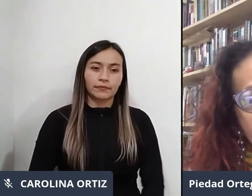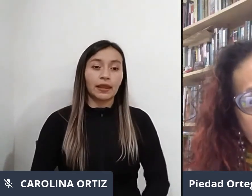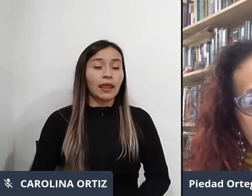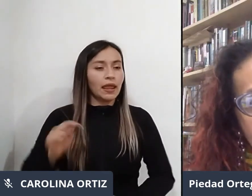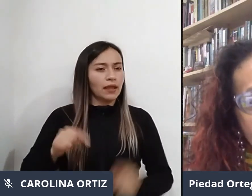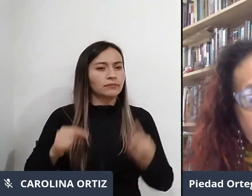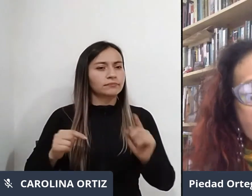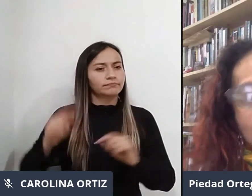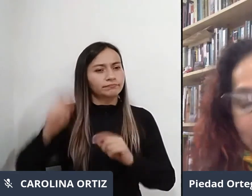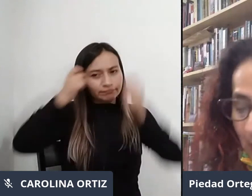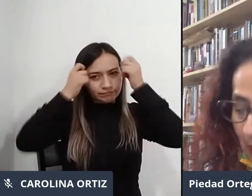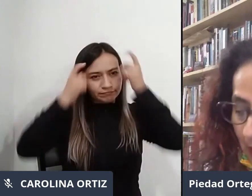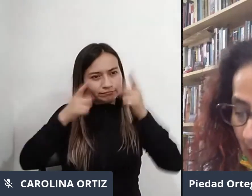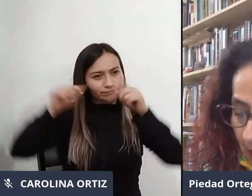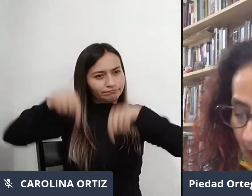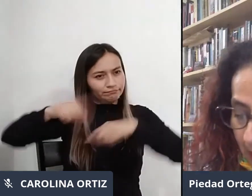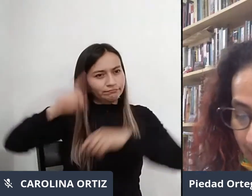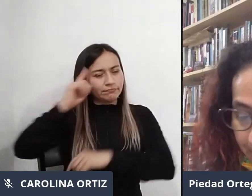este gobierno,